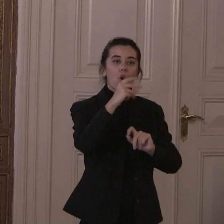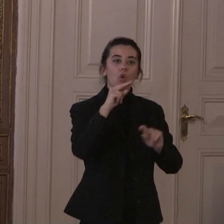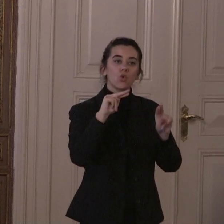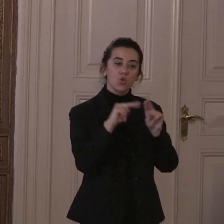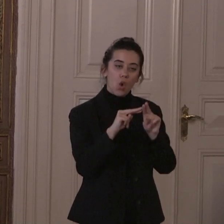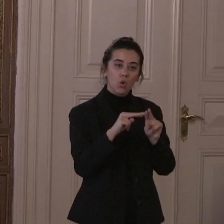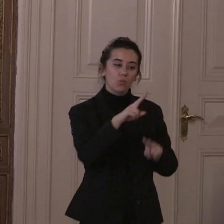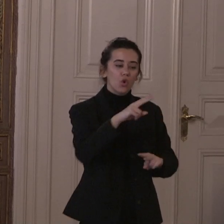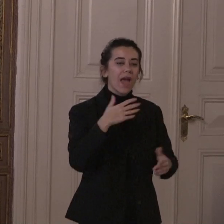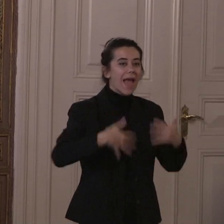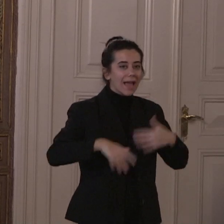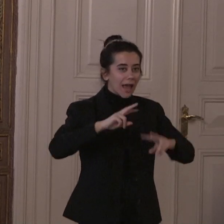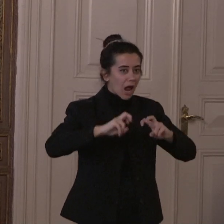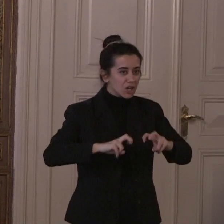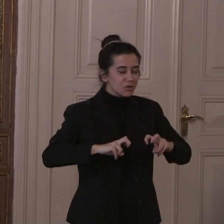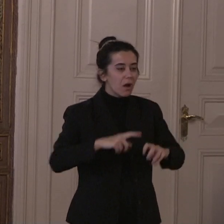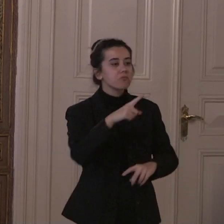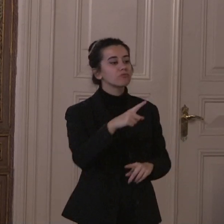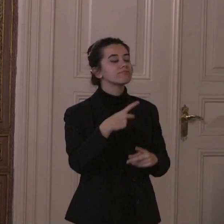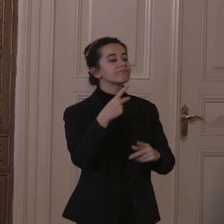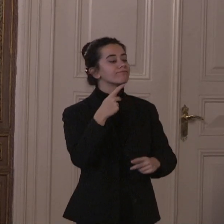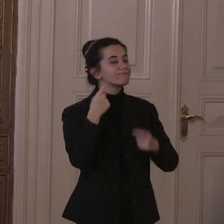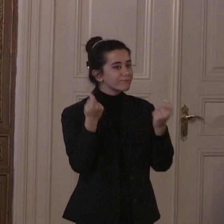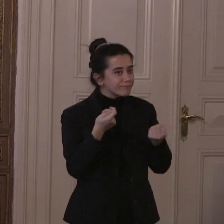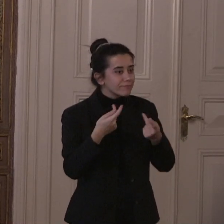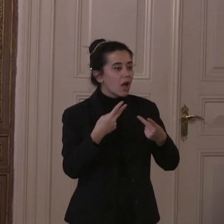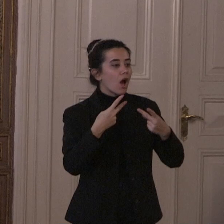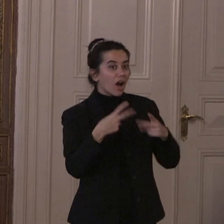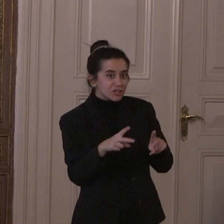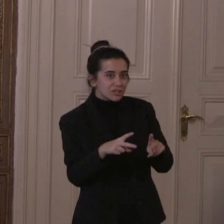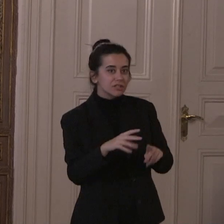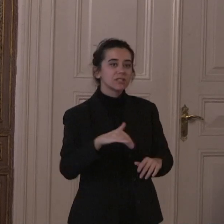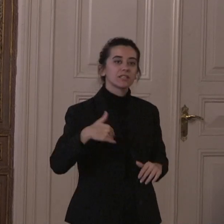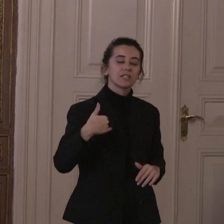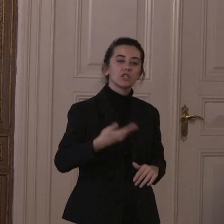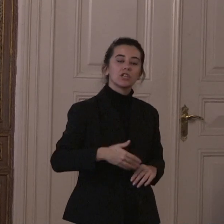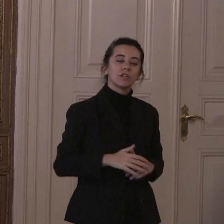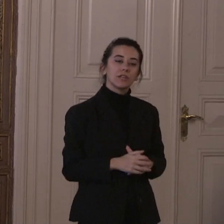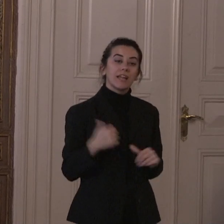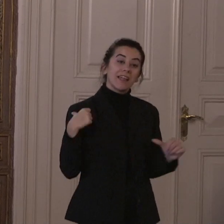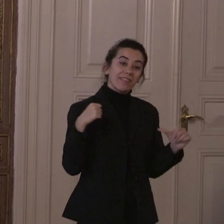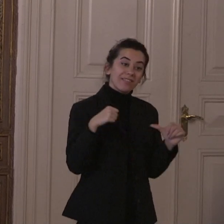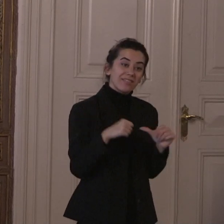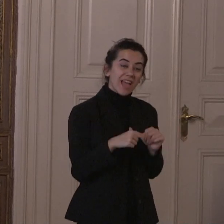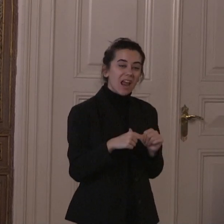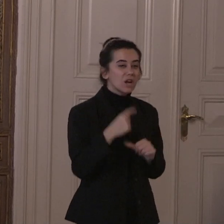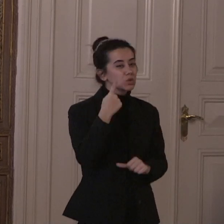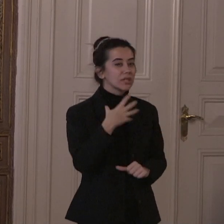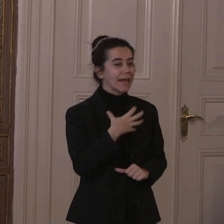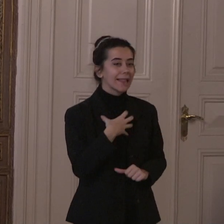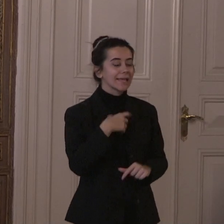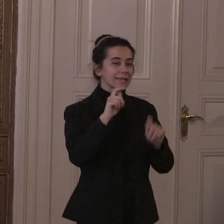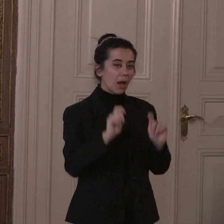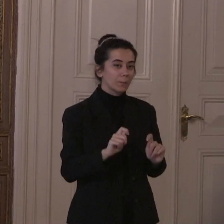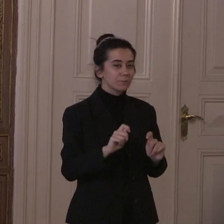yüksek lisans programımız açıldı. Yine öncülük yaptığımız şeylerden bir tanesi, belki tam öncülük değil, Türkiye'de birçok